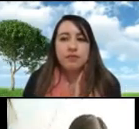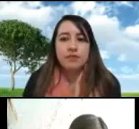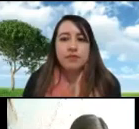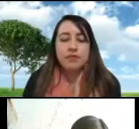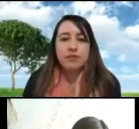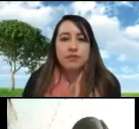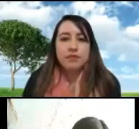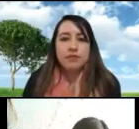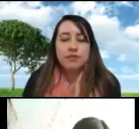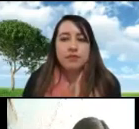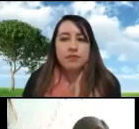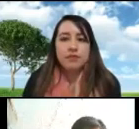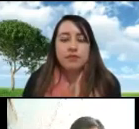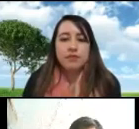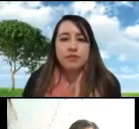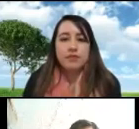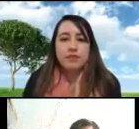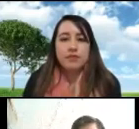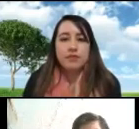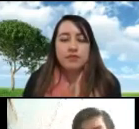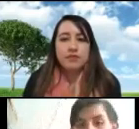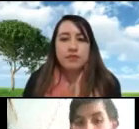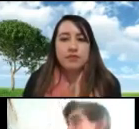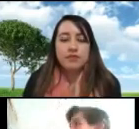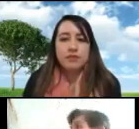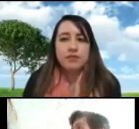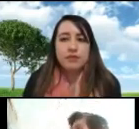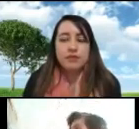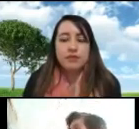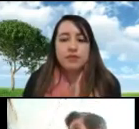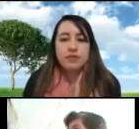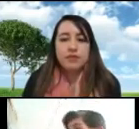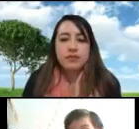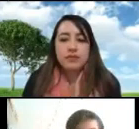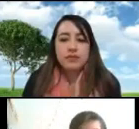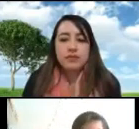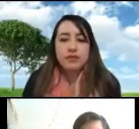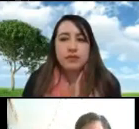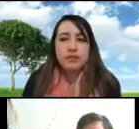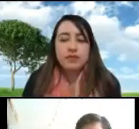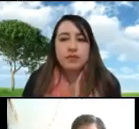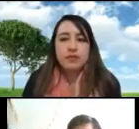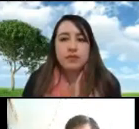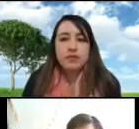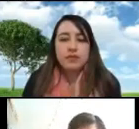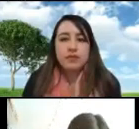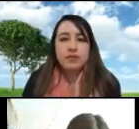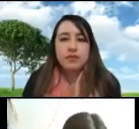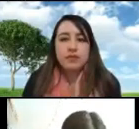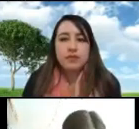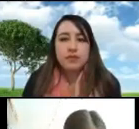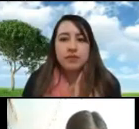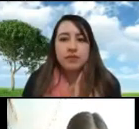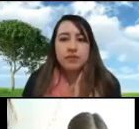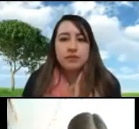vemos cómo 29 de los participantes la acertaron. Esto es muy importante. Dirán, ¿todos vamos a tener los mismos